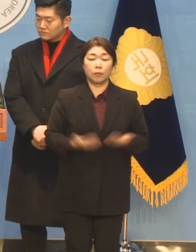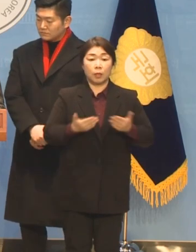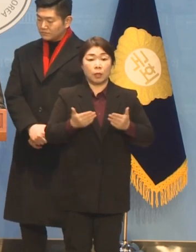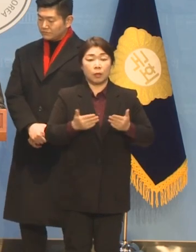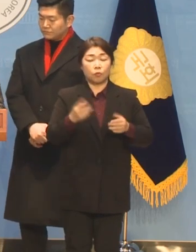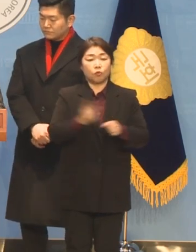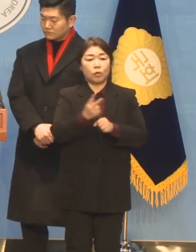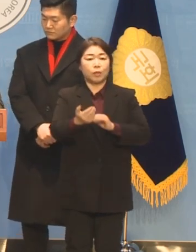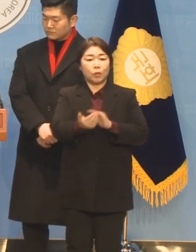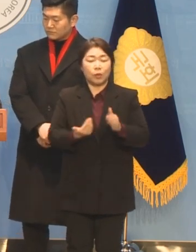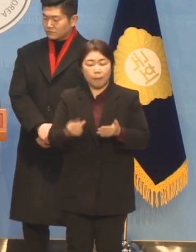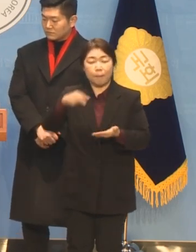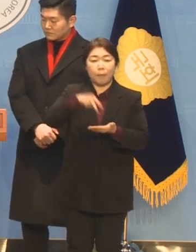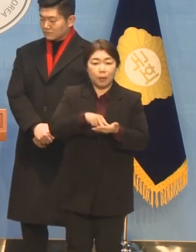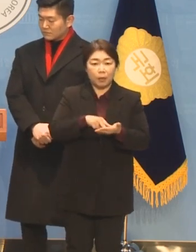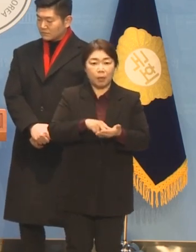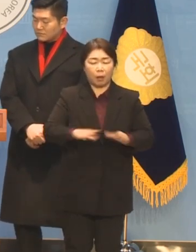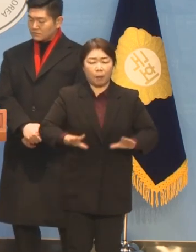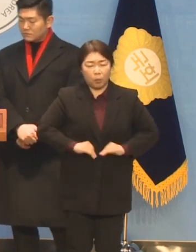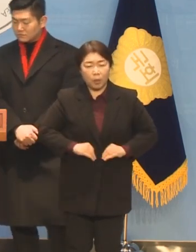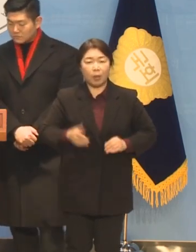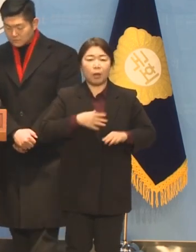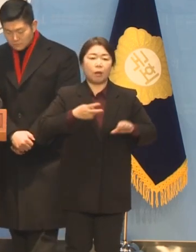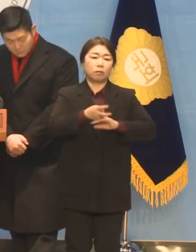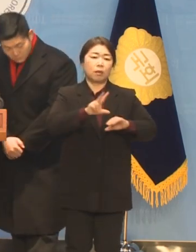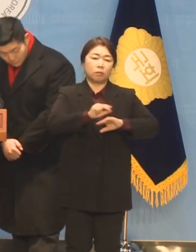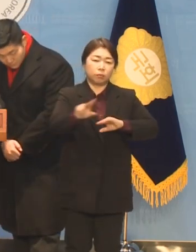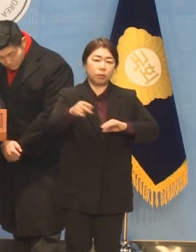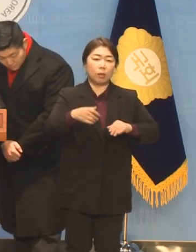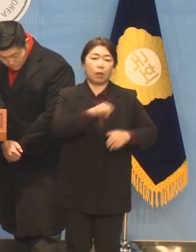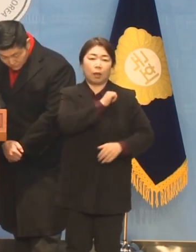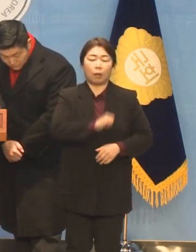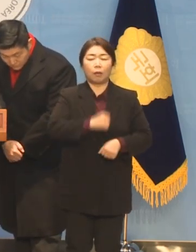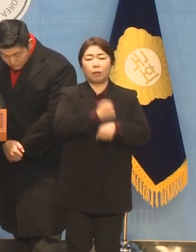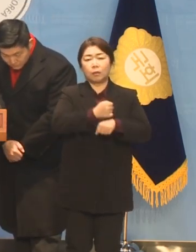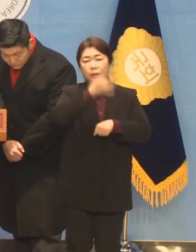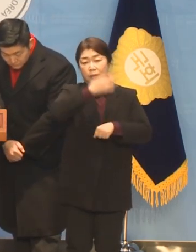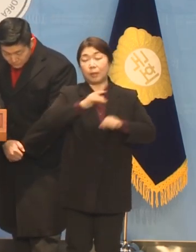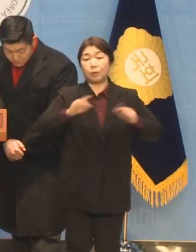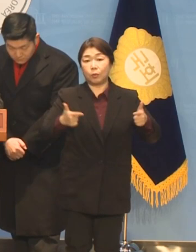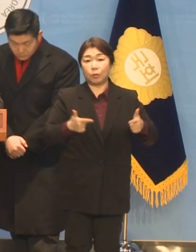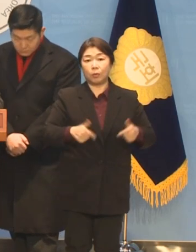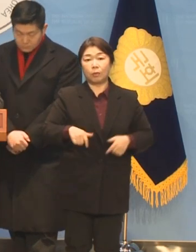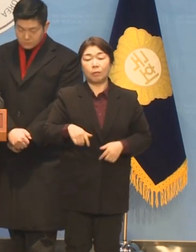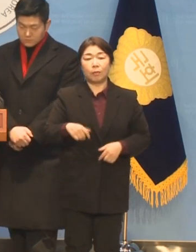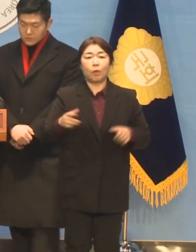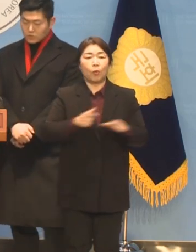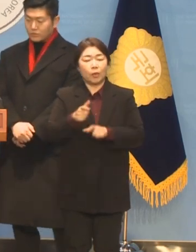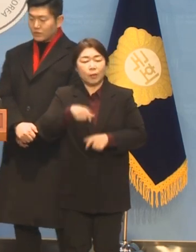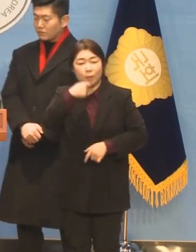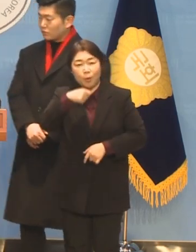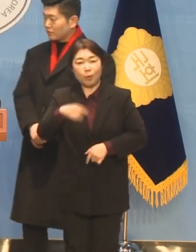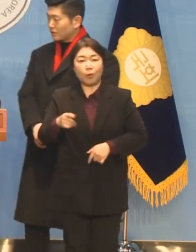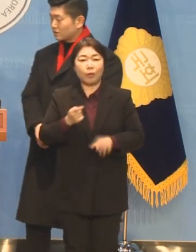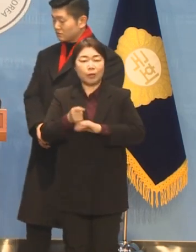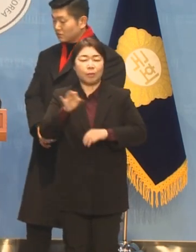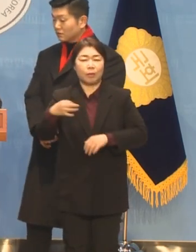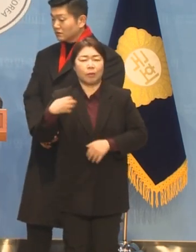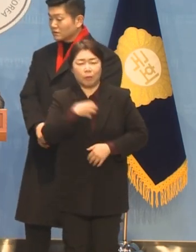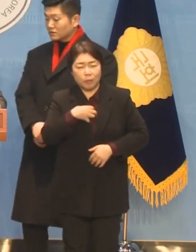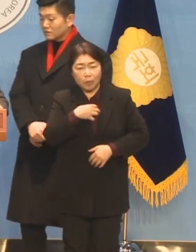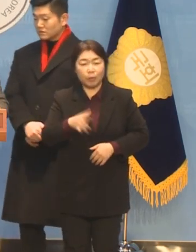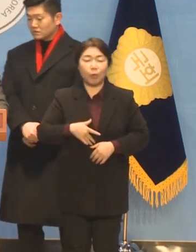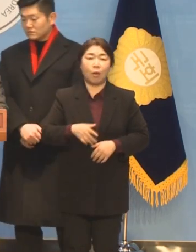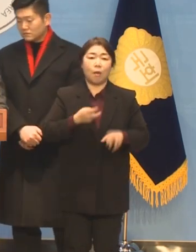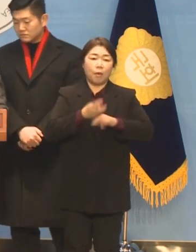일어나 빈속에 지옥철에 시달리는 출근이 아니라 회식하고 택시비를 걱정하며 버스 막차를 검색하는